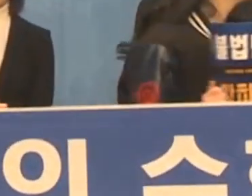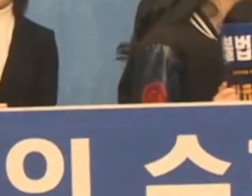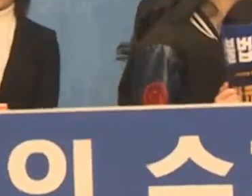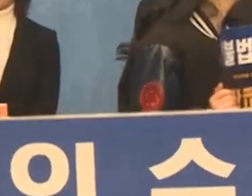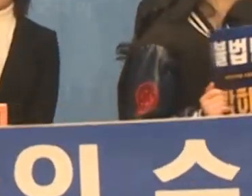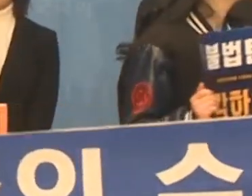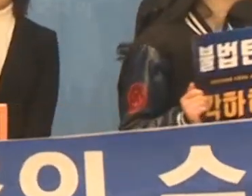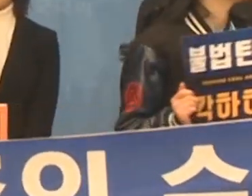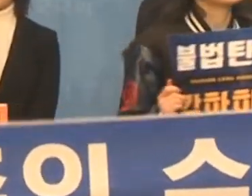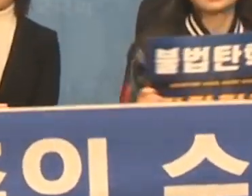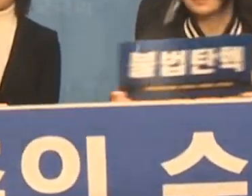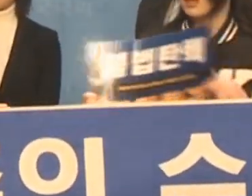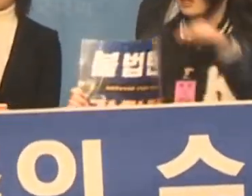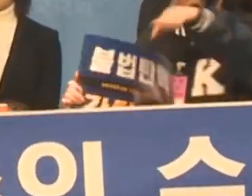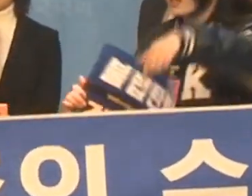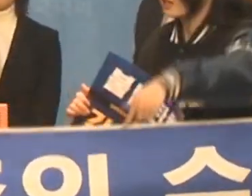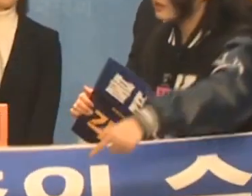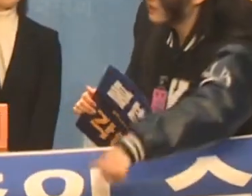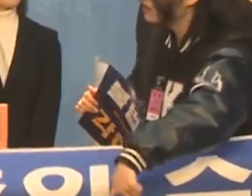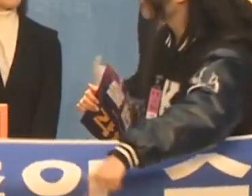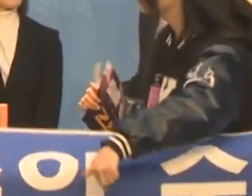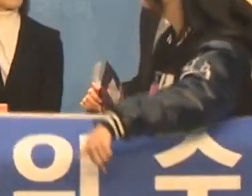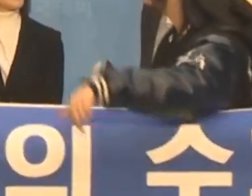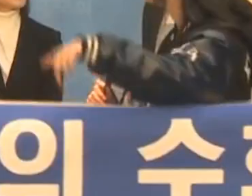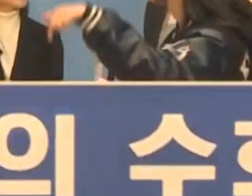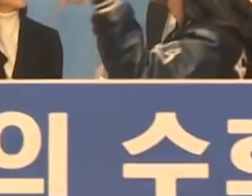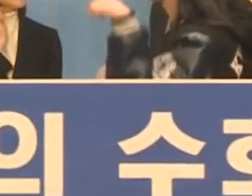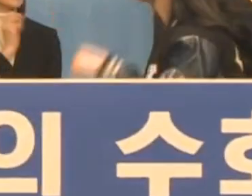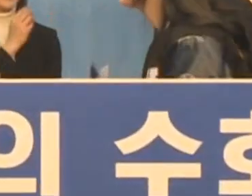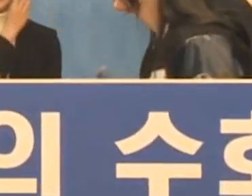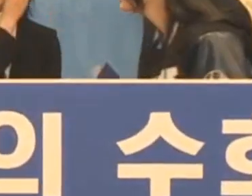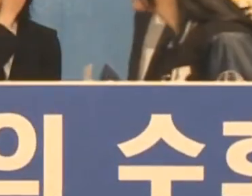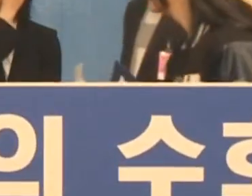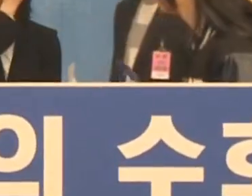여기 맞춰서 이렇게 무슨 것 같고 같이 나가서